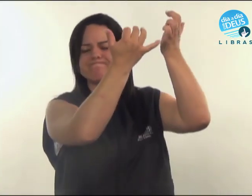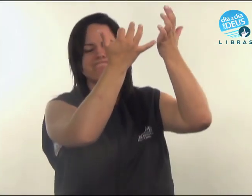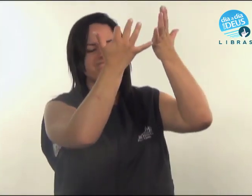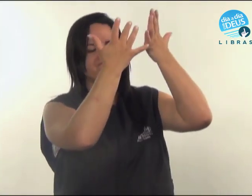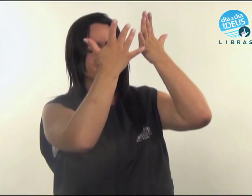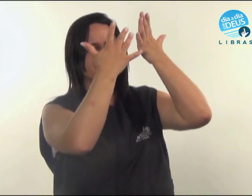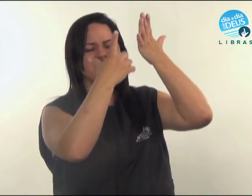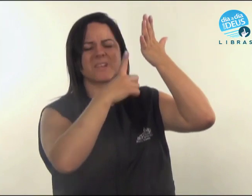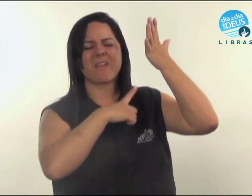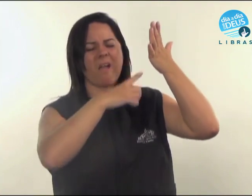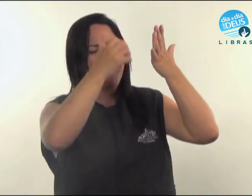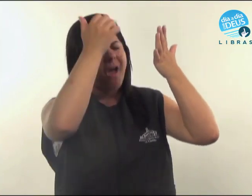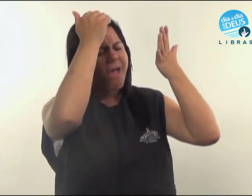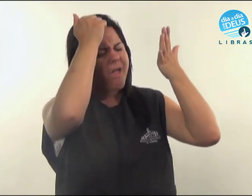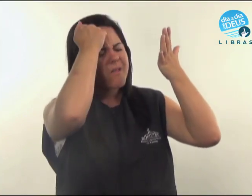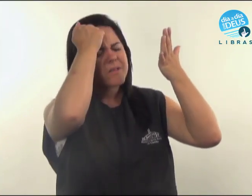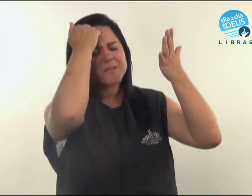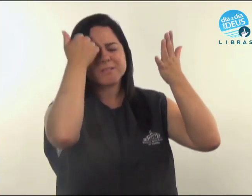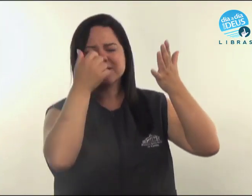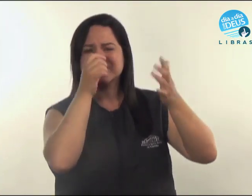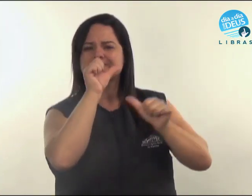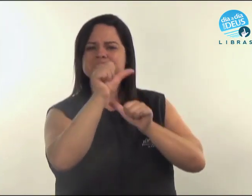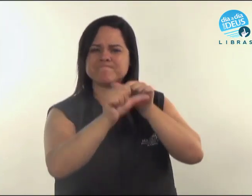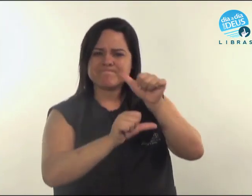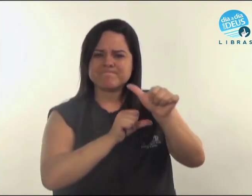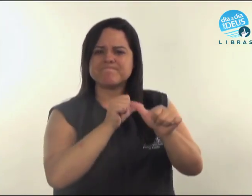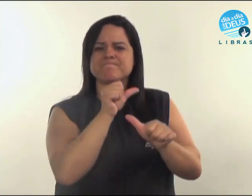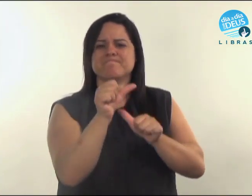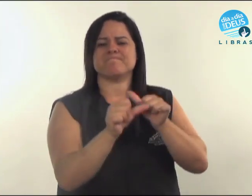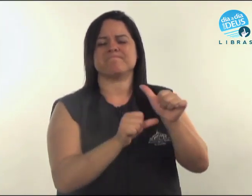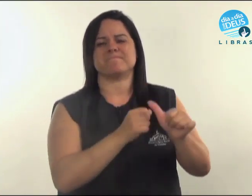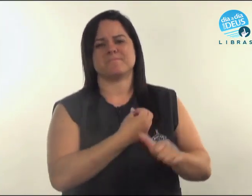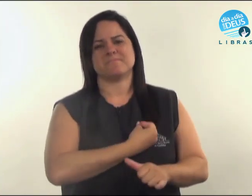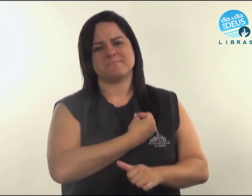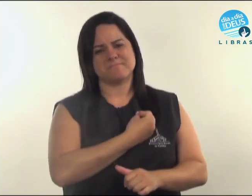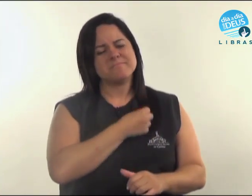com arrependimento e quebrantamento.